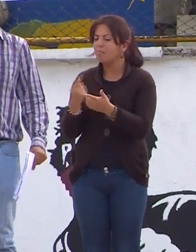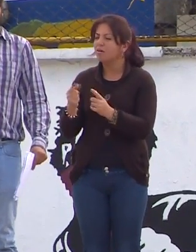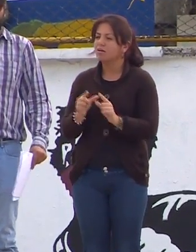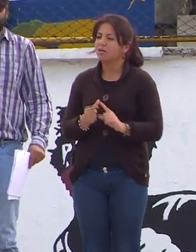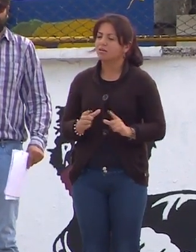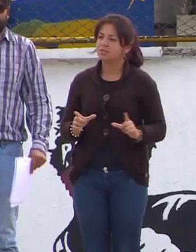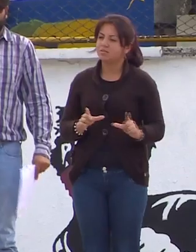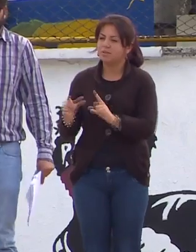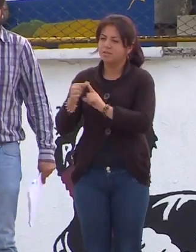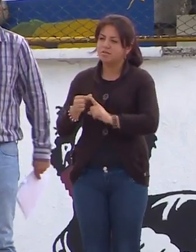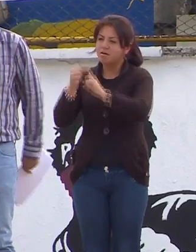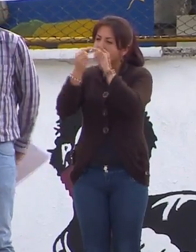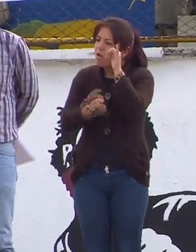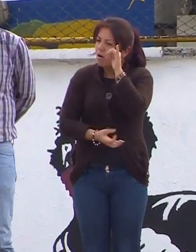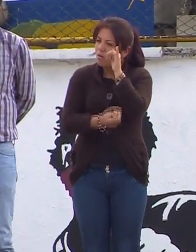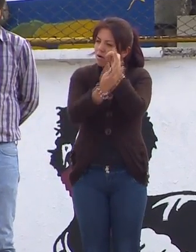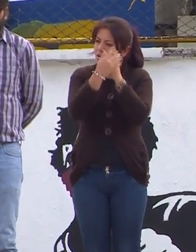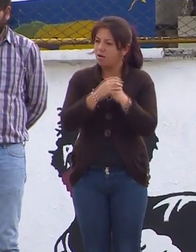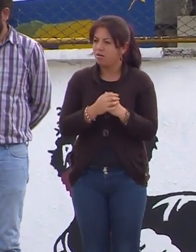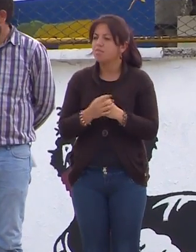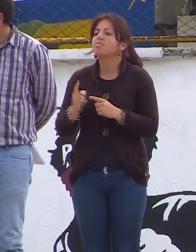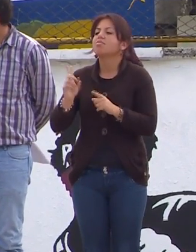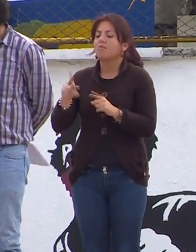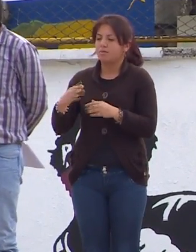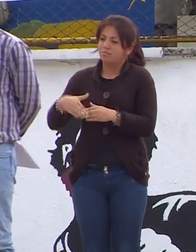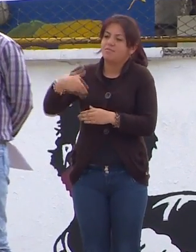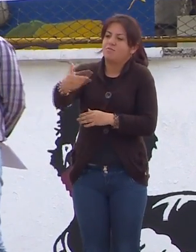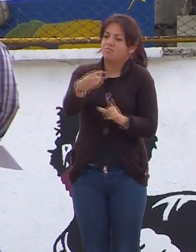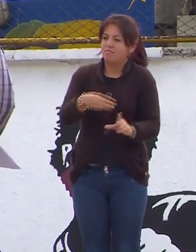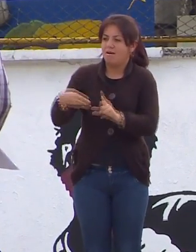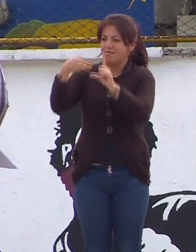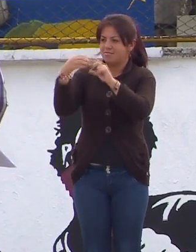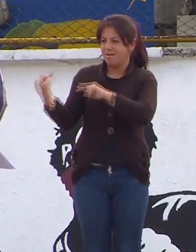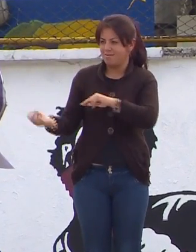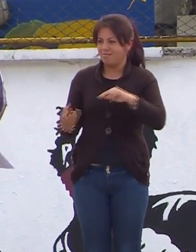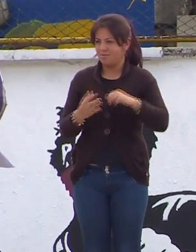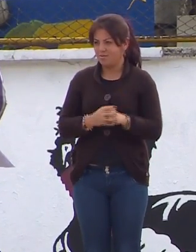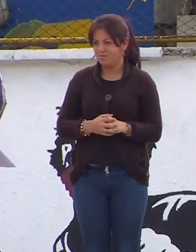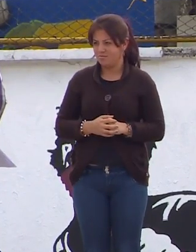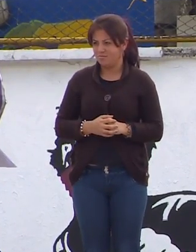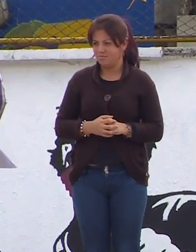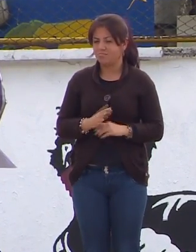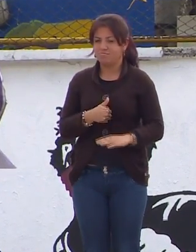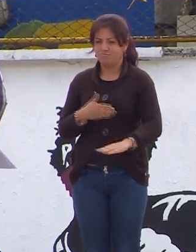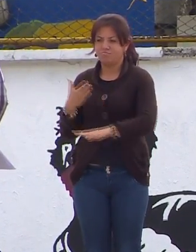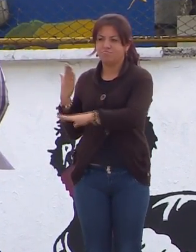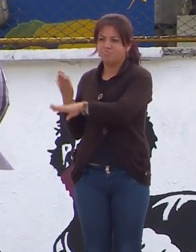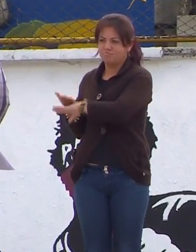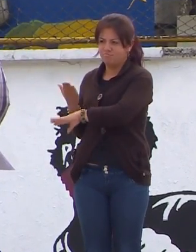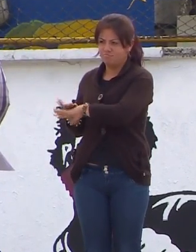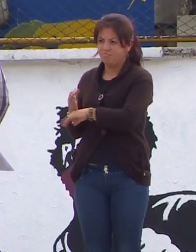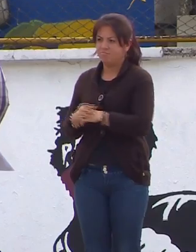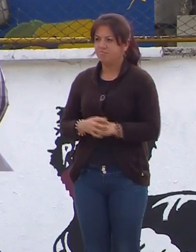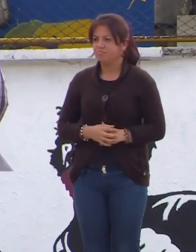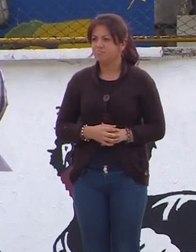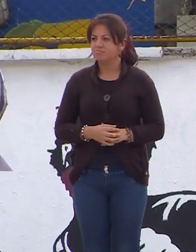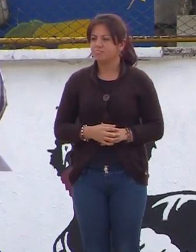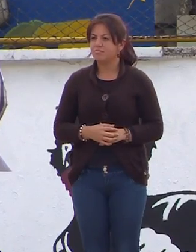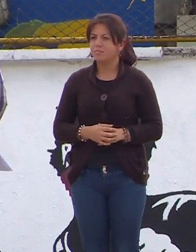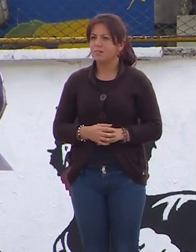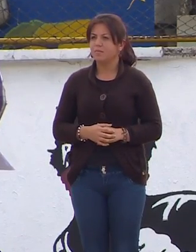pedagogía con la subsiguiente maestría en educación. Les entregamos